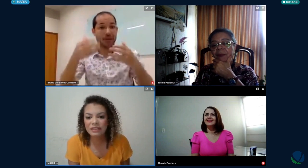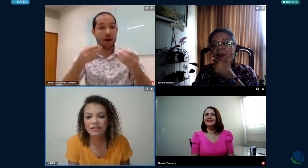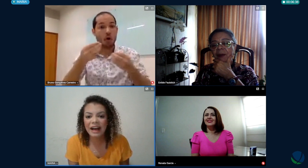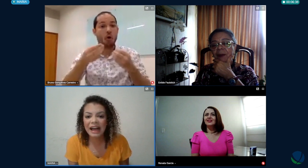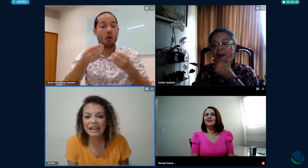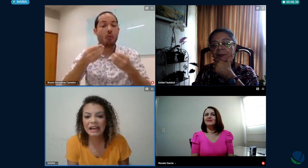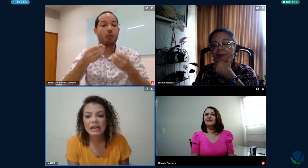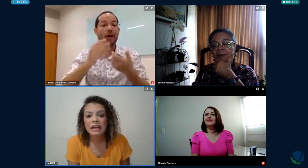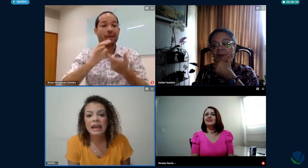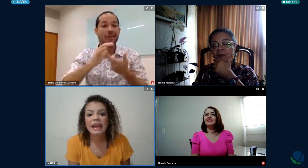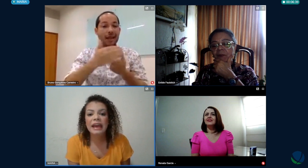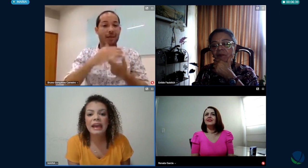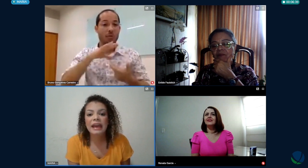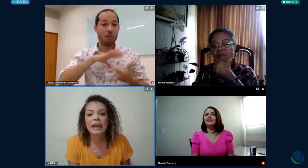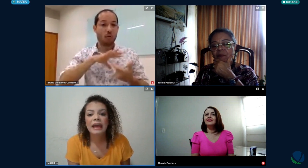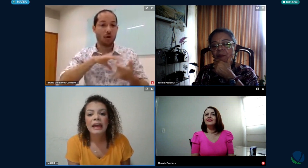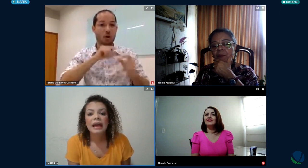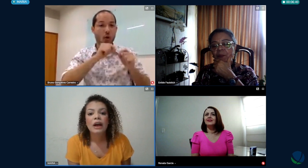quando você fala